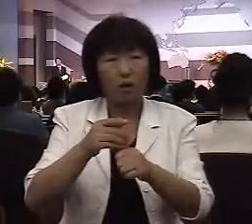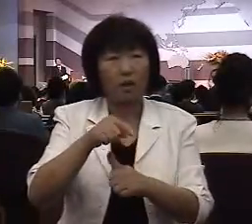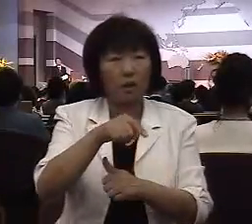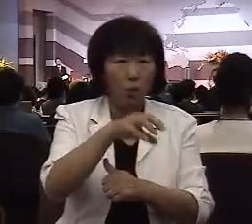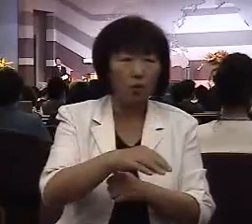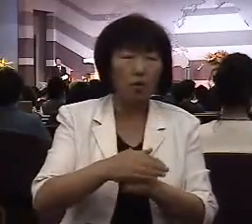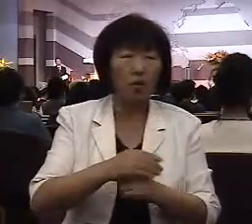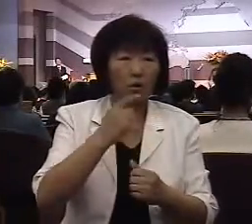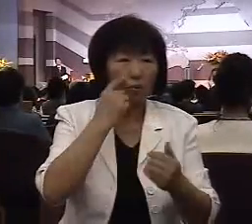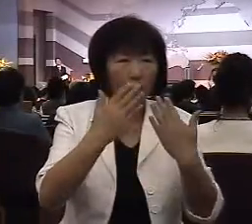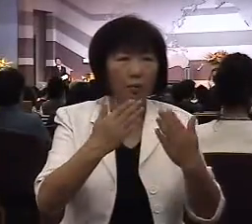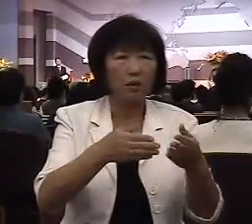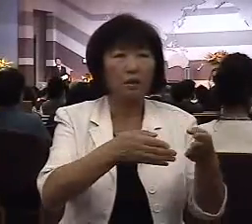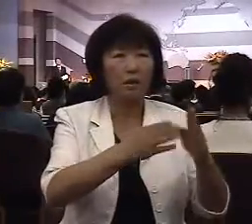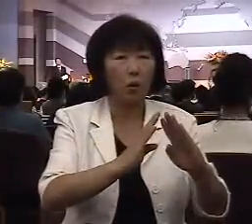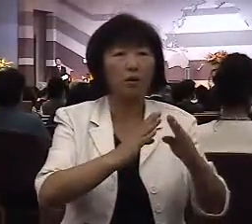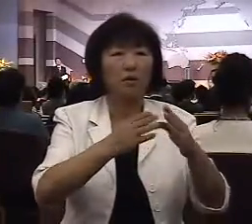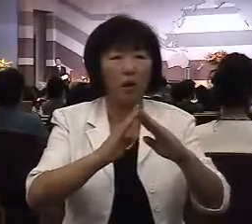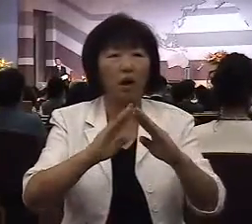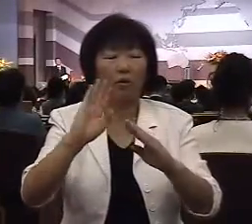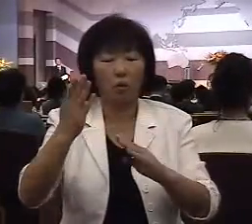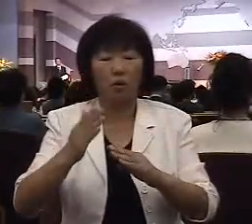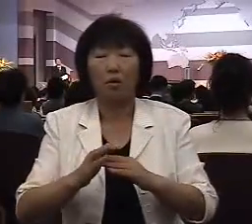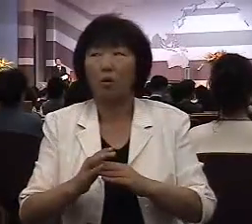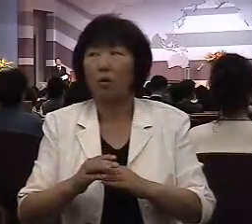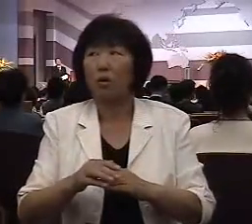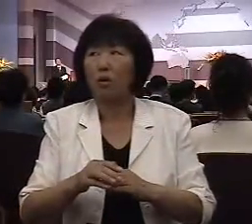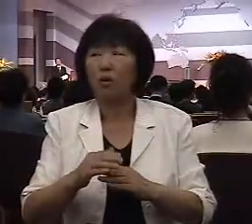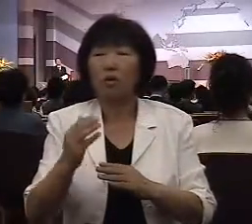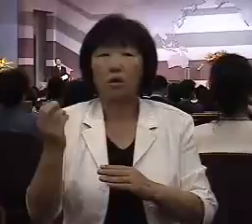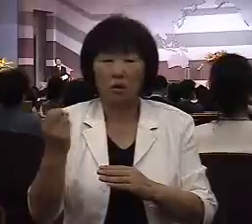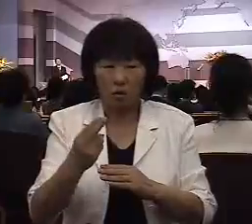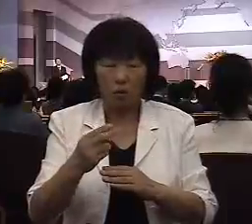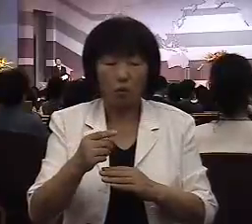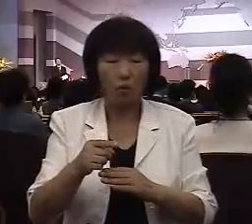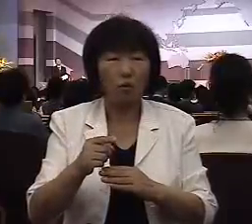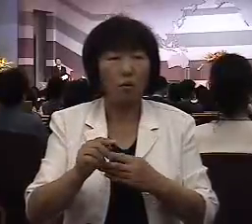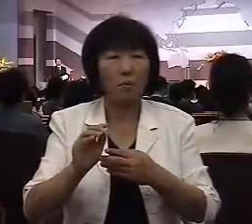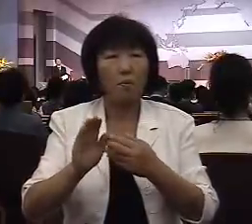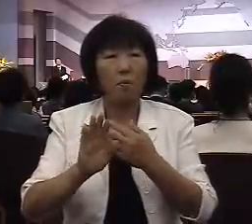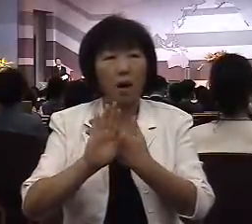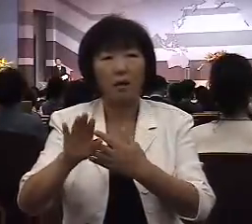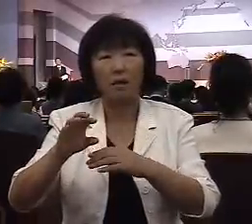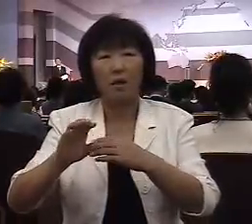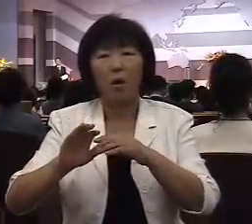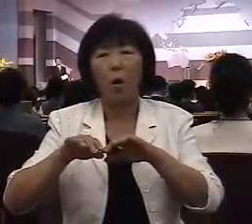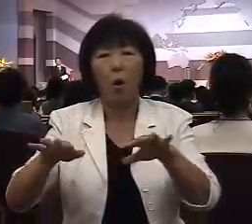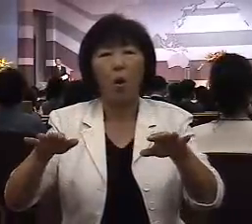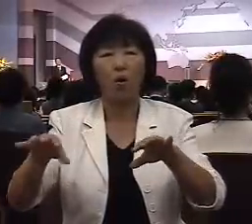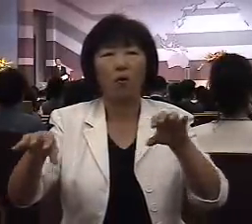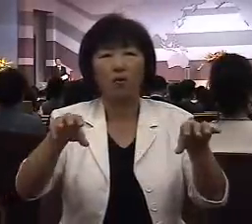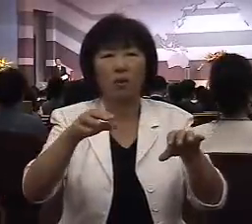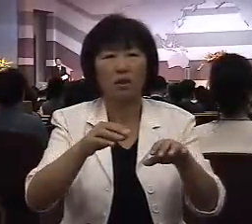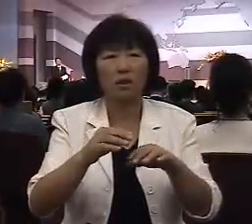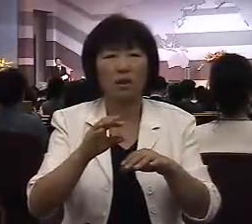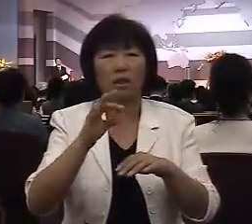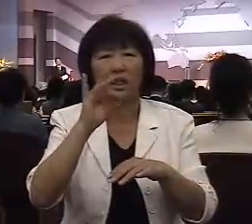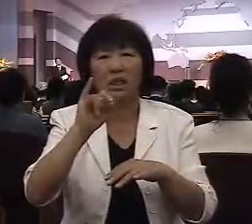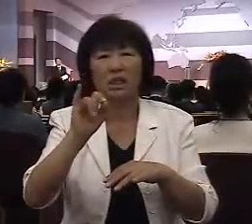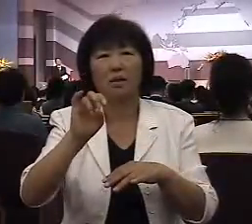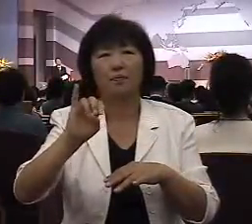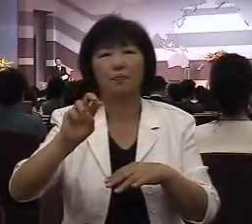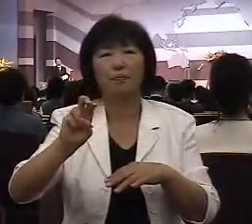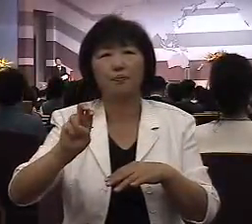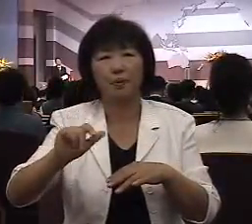여기에 분명히 세워져야 되고요. 그리고 이 많은 디아스포라와 이민교회에 우리 주일학교에